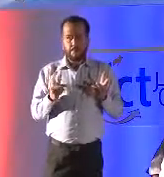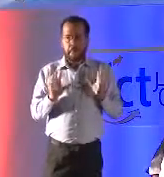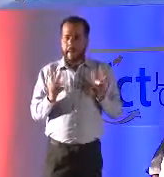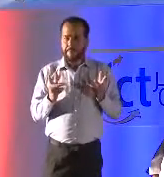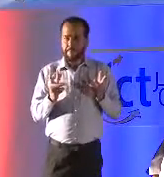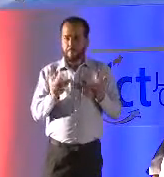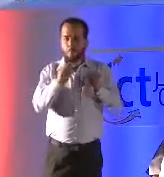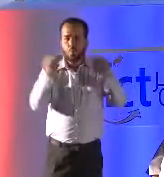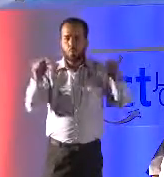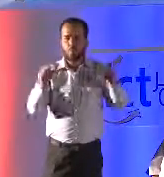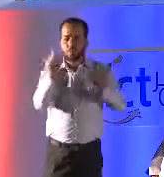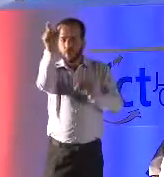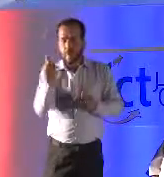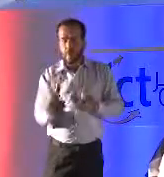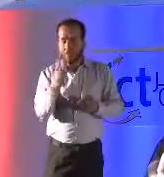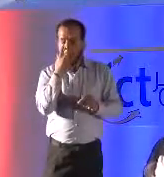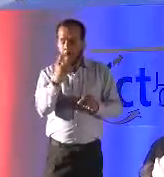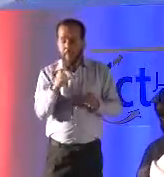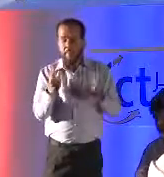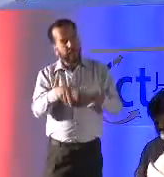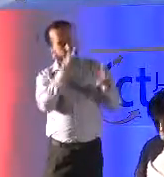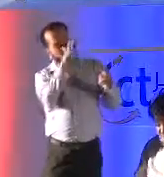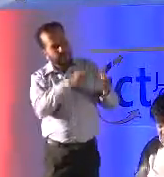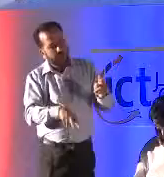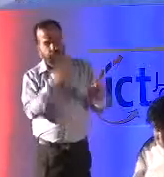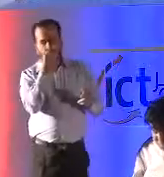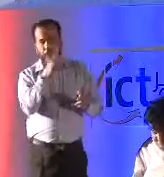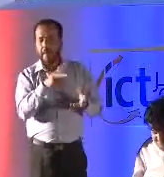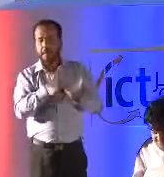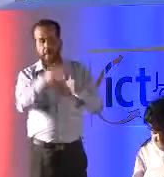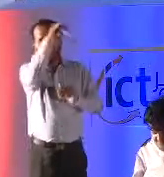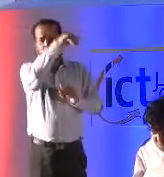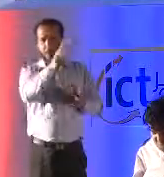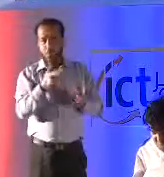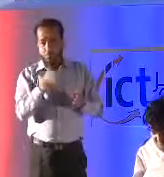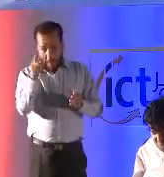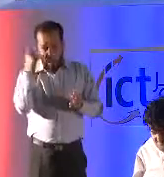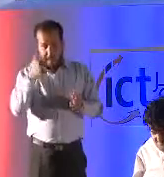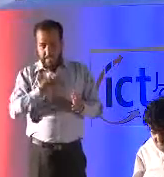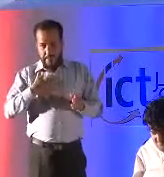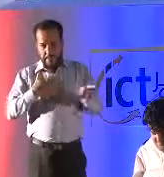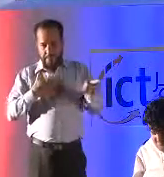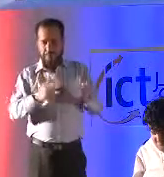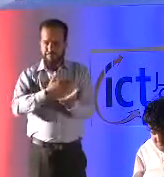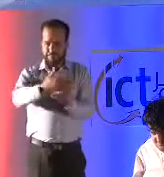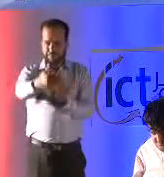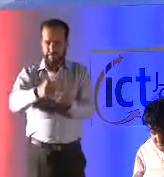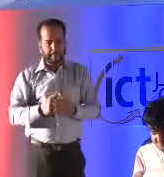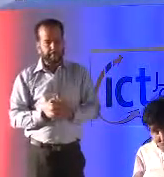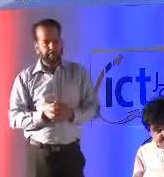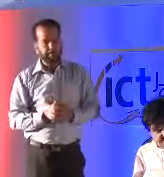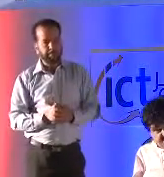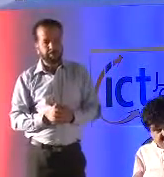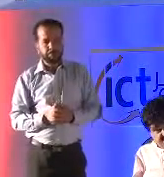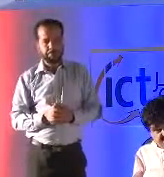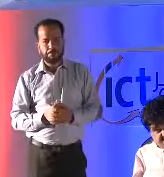ماذا هو يعني أن تكون شخص مكفوف. I've been in this industry for the last 9 years and I